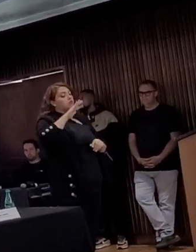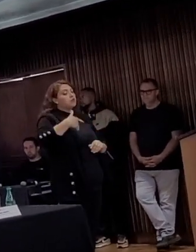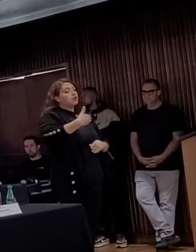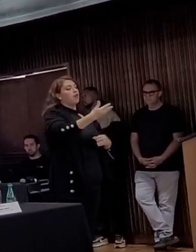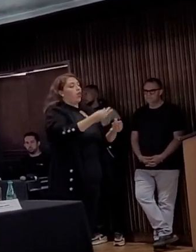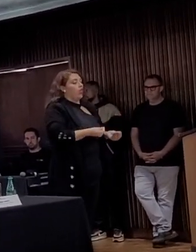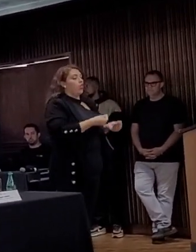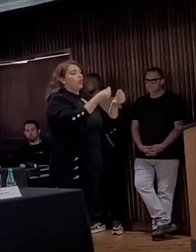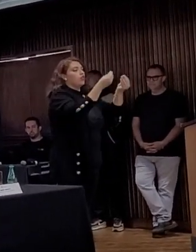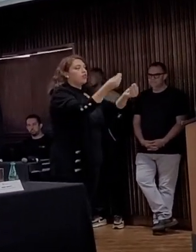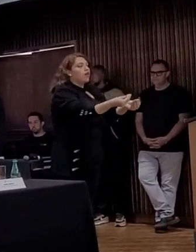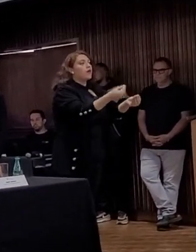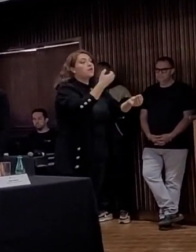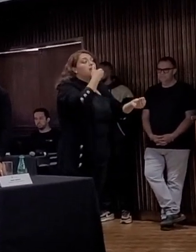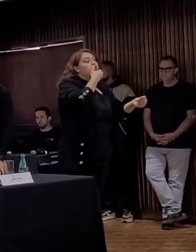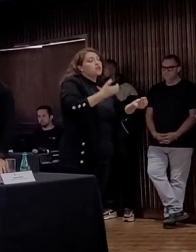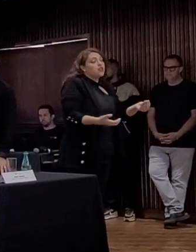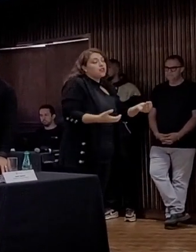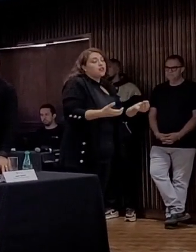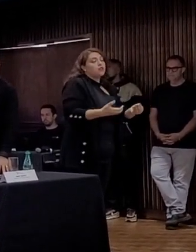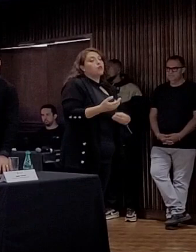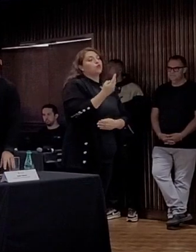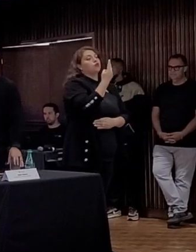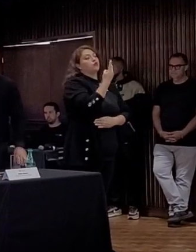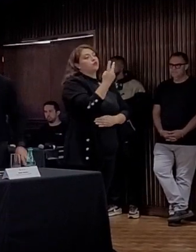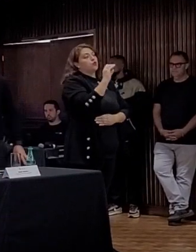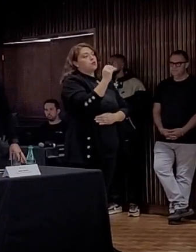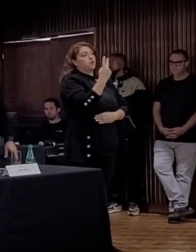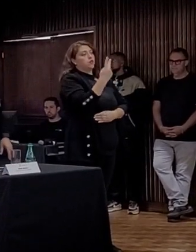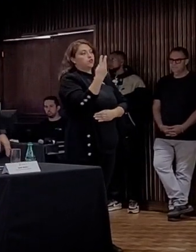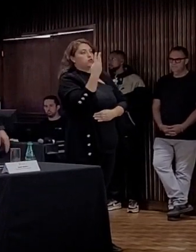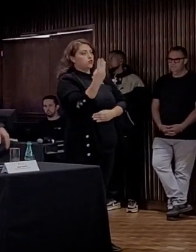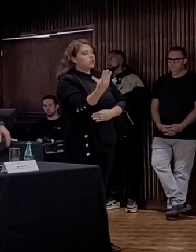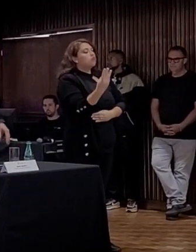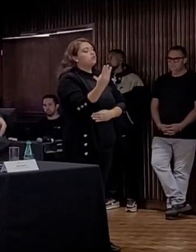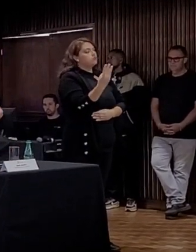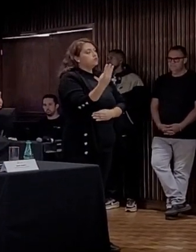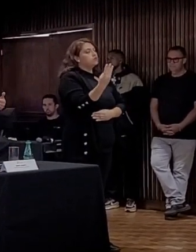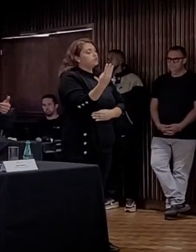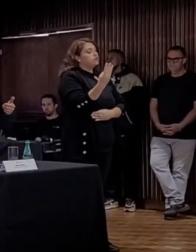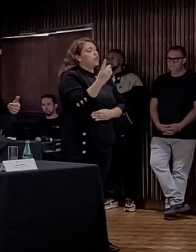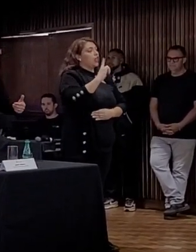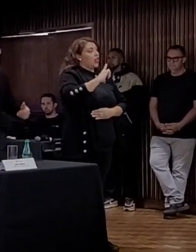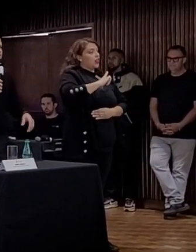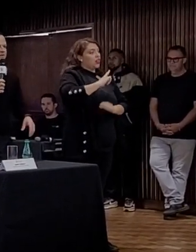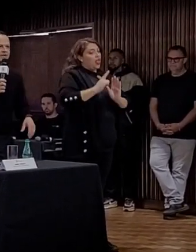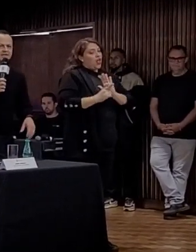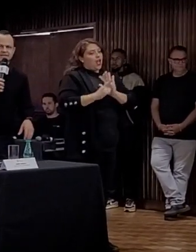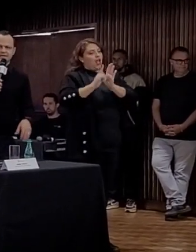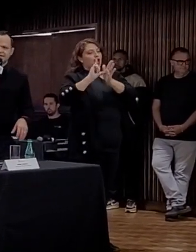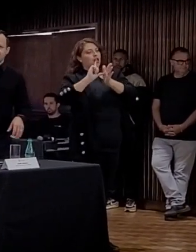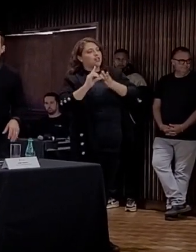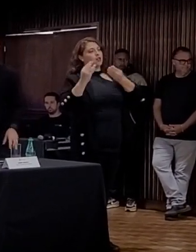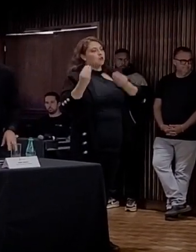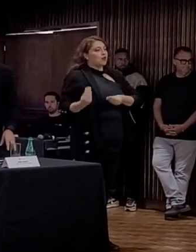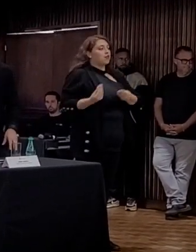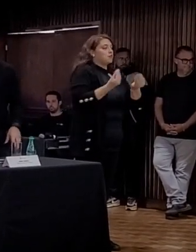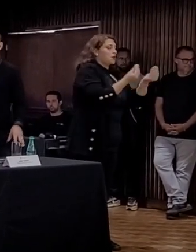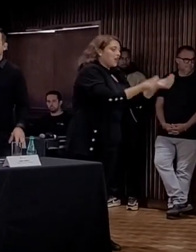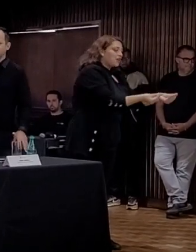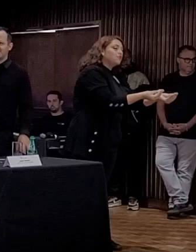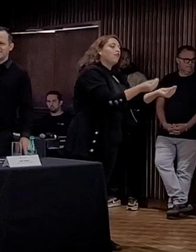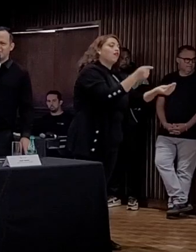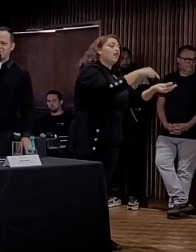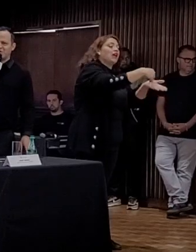entregando em dezembro deste ano, 2023, estamos antecipando essa entrega,